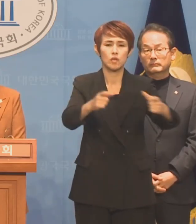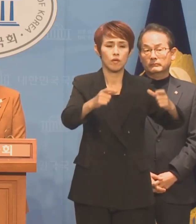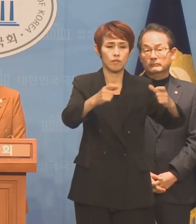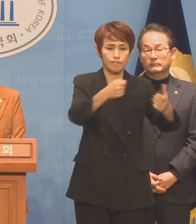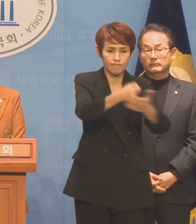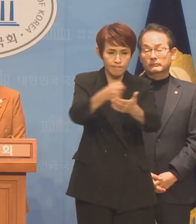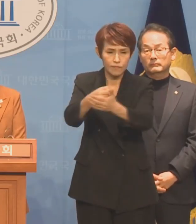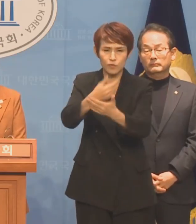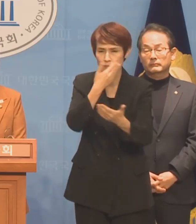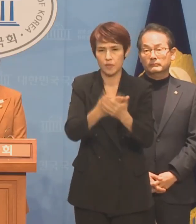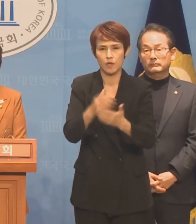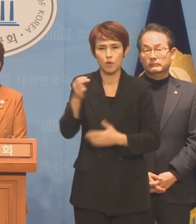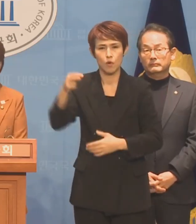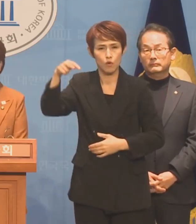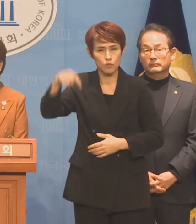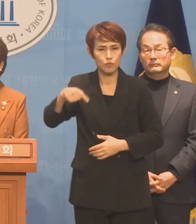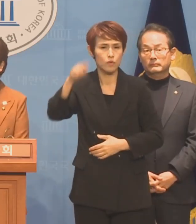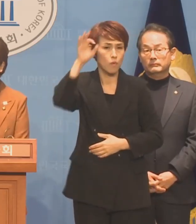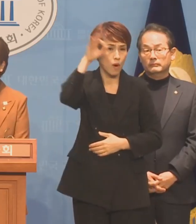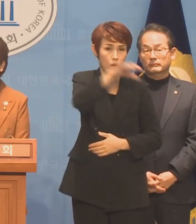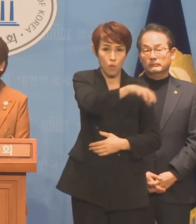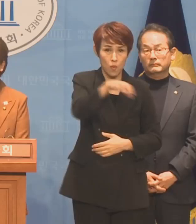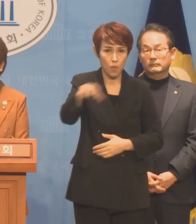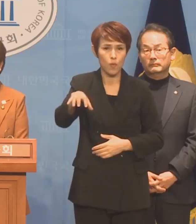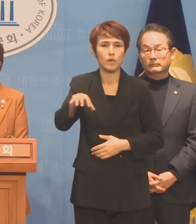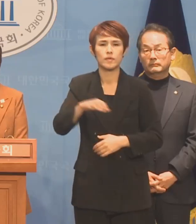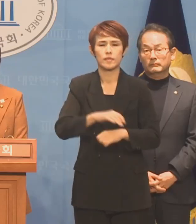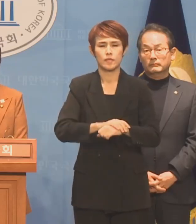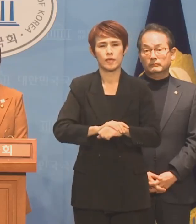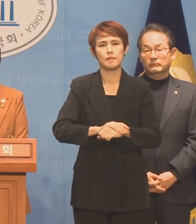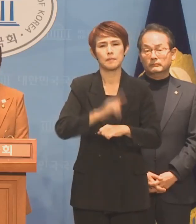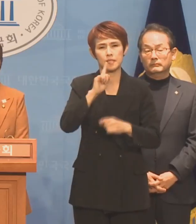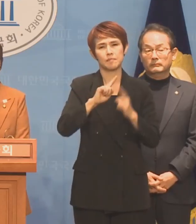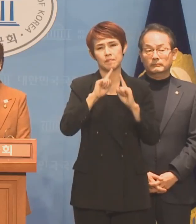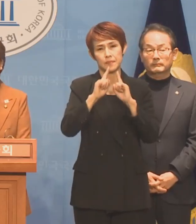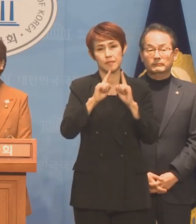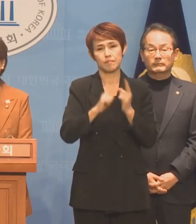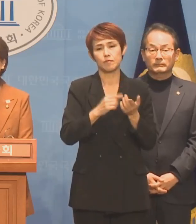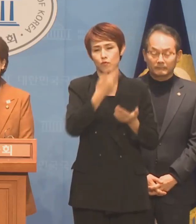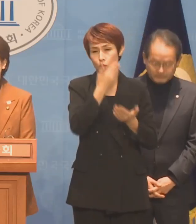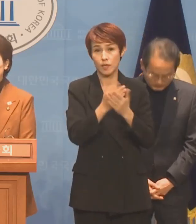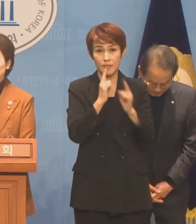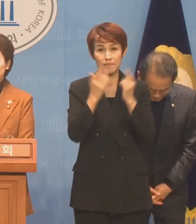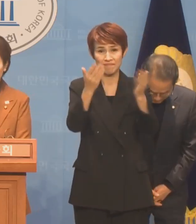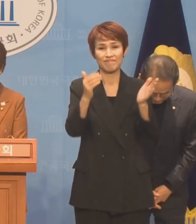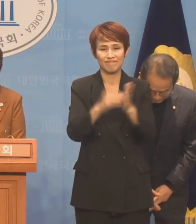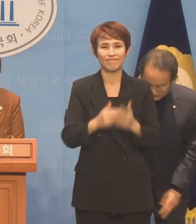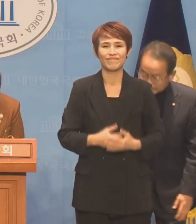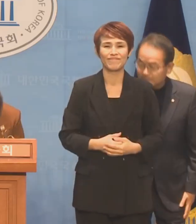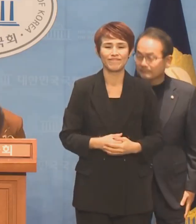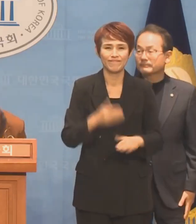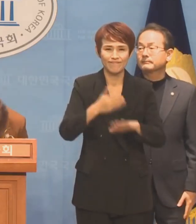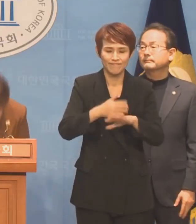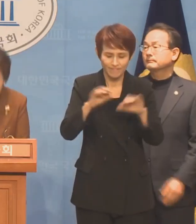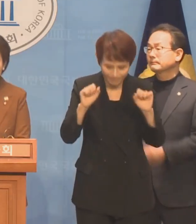시급합니다. 여수와 포항 다시 한번 강조드립니다. 이상입니다. 감사드립니다.